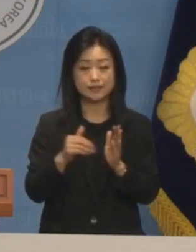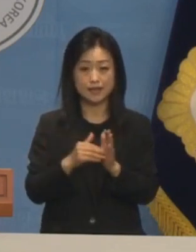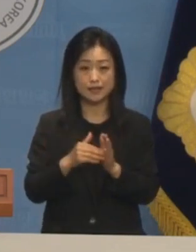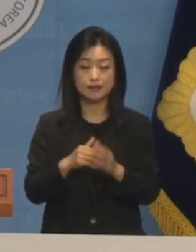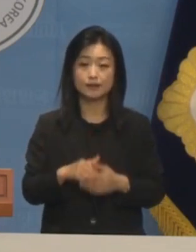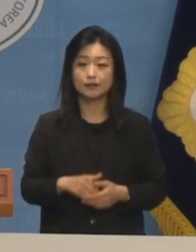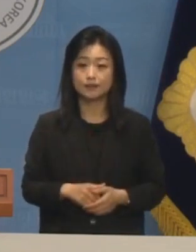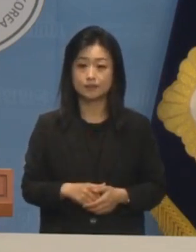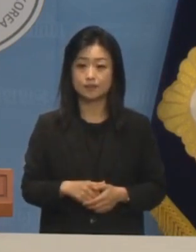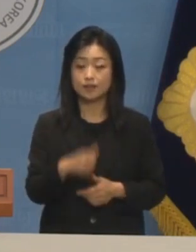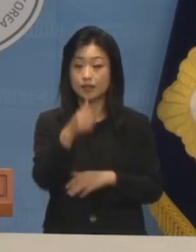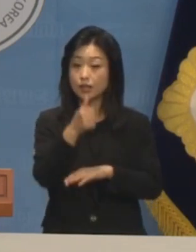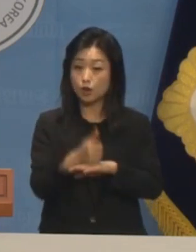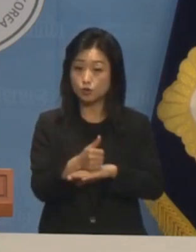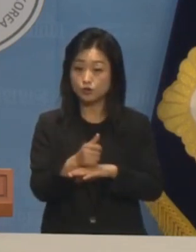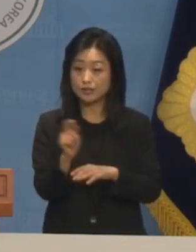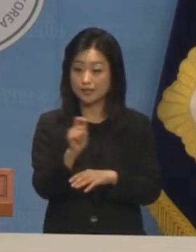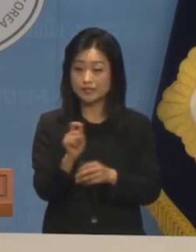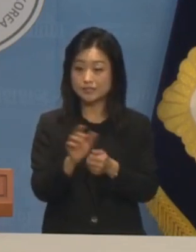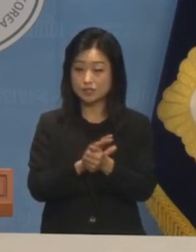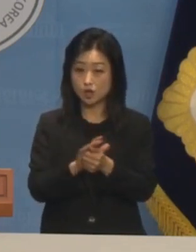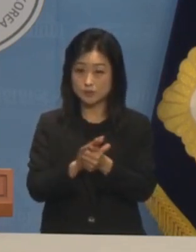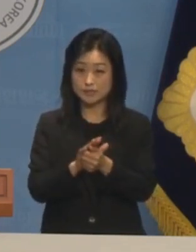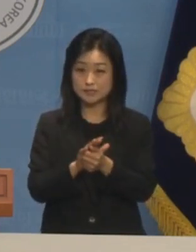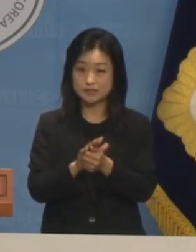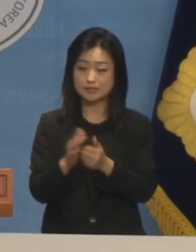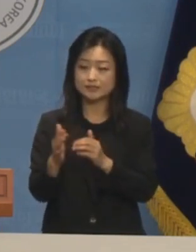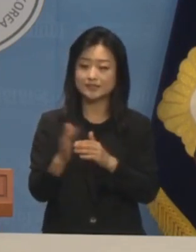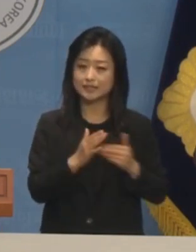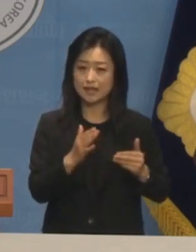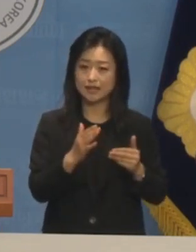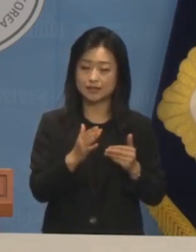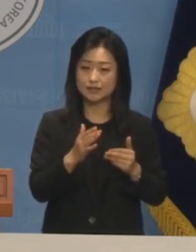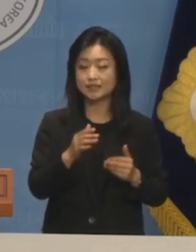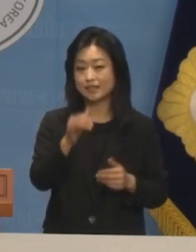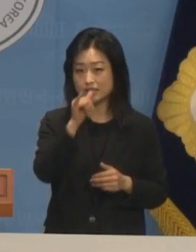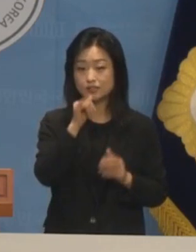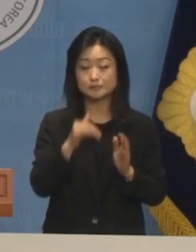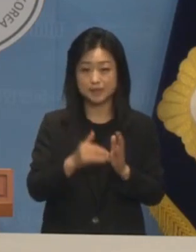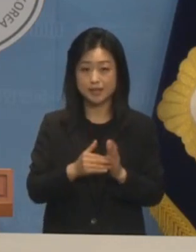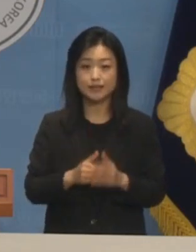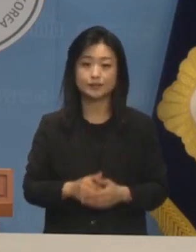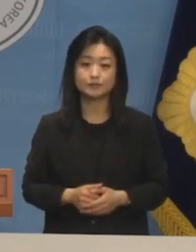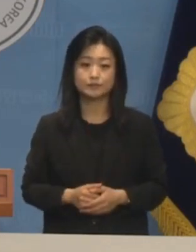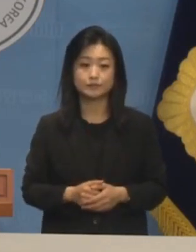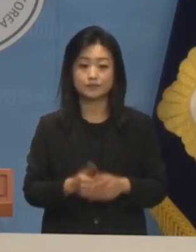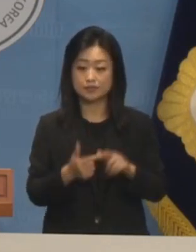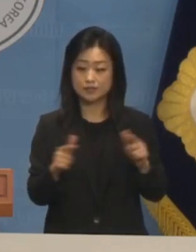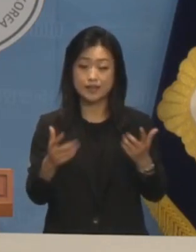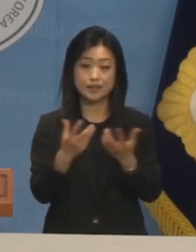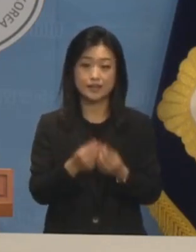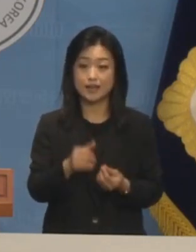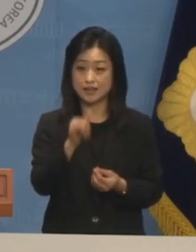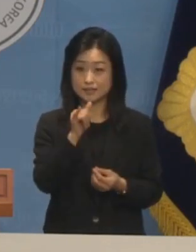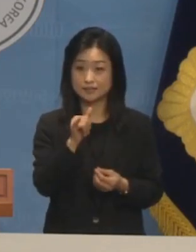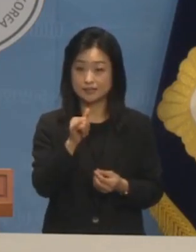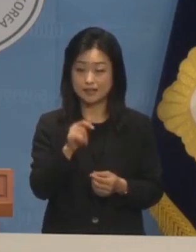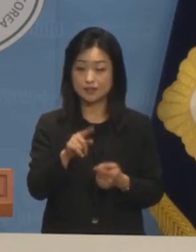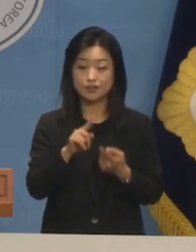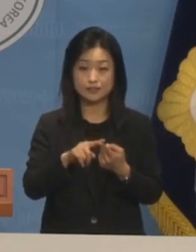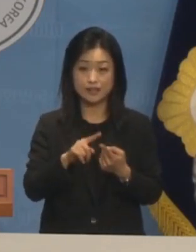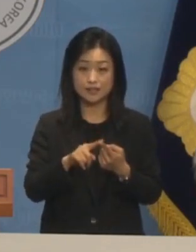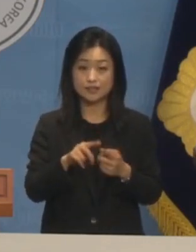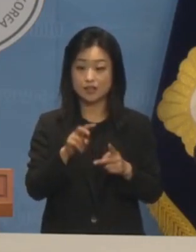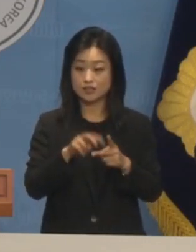해서 결국 택시 서비스 이용을 차단당하는 사례도 있었습니다. 그 밖에도 많은 사례가 있는데요. 그에 관해서는 저희